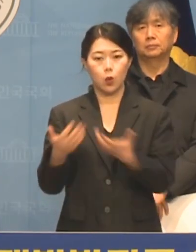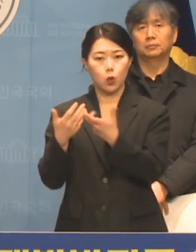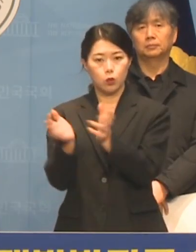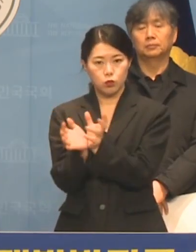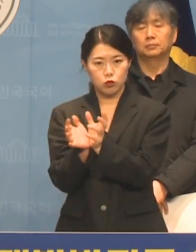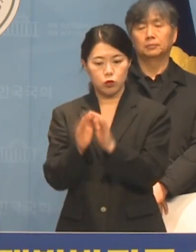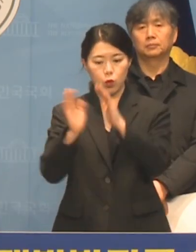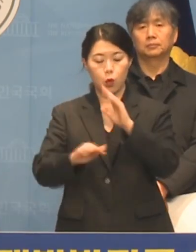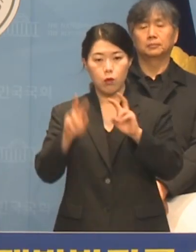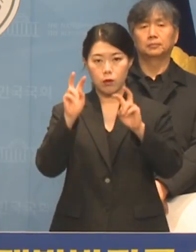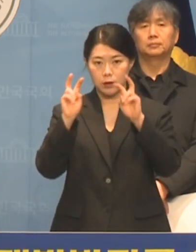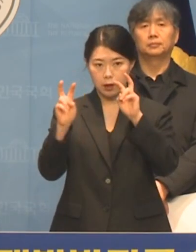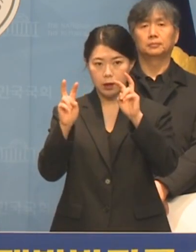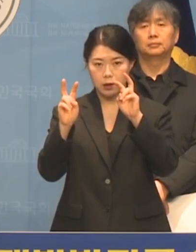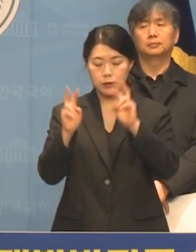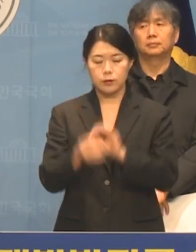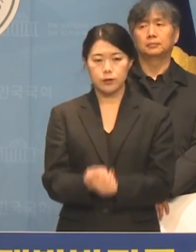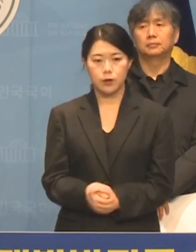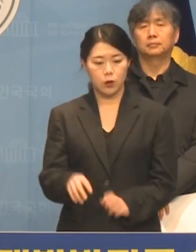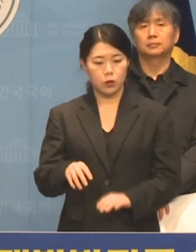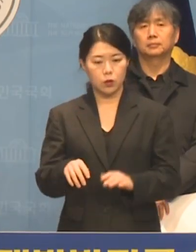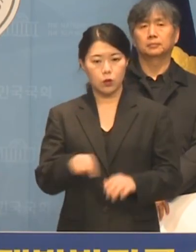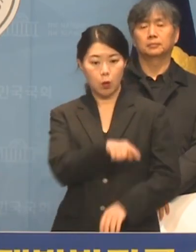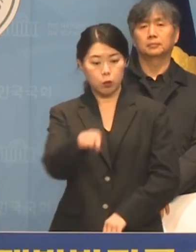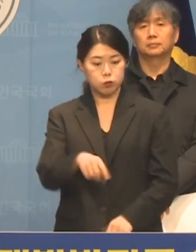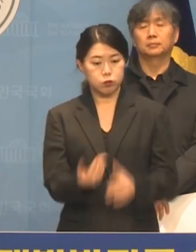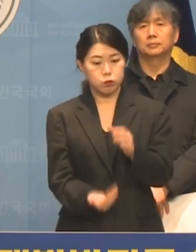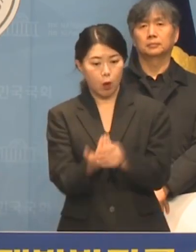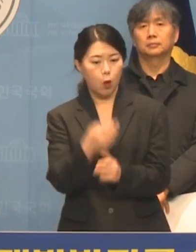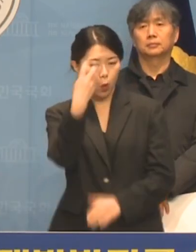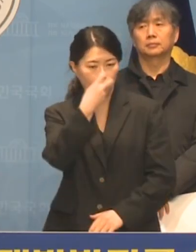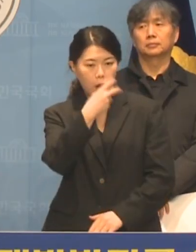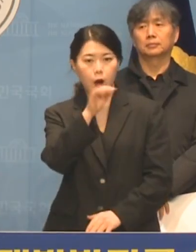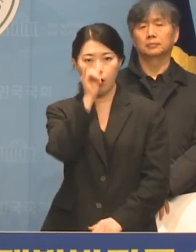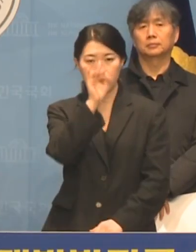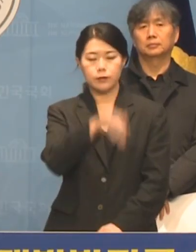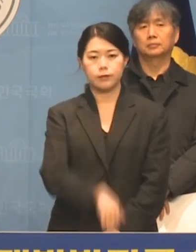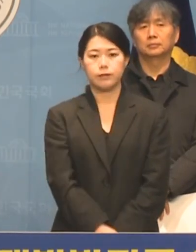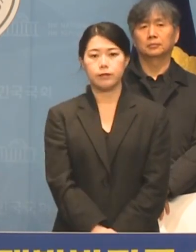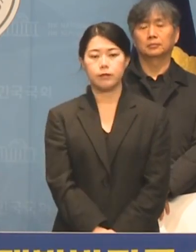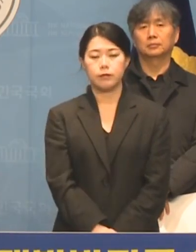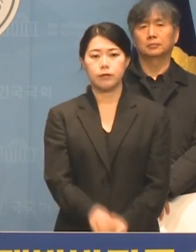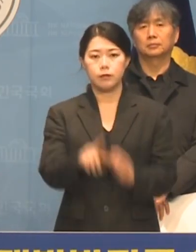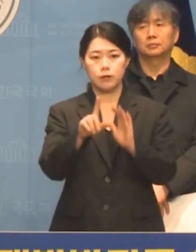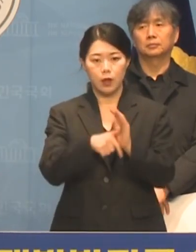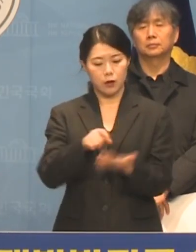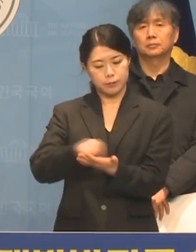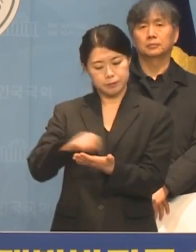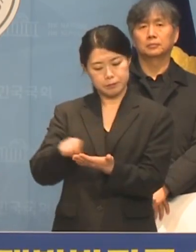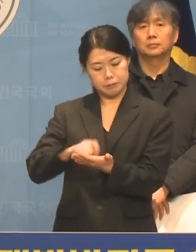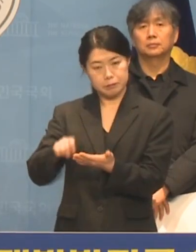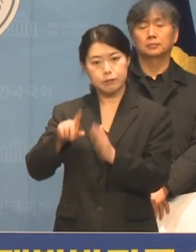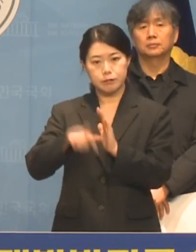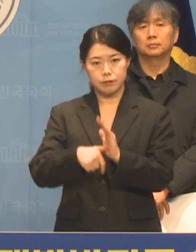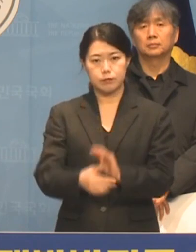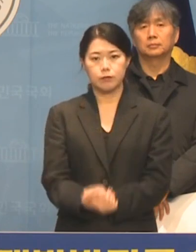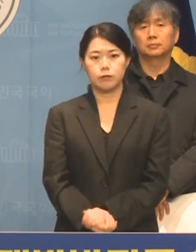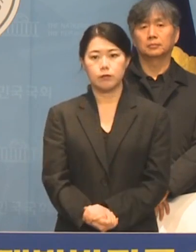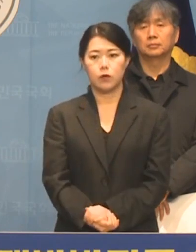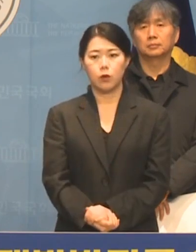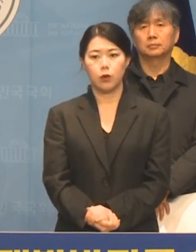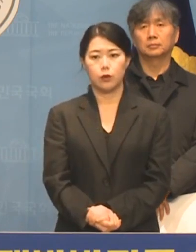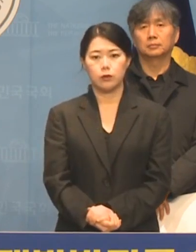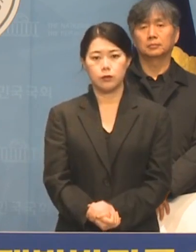그리고 공단에서 이런 부분들에 대한 조사가 진행이 됩니다. 공단에서 재조사 의견서가 작성이 되면 이런